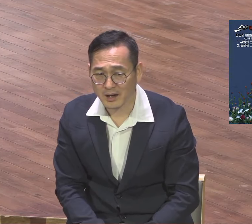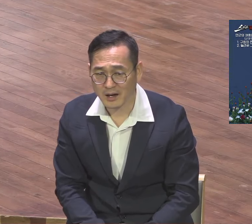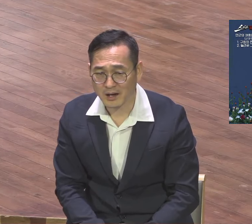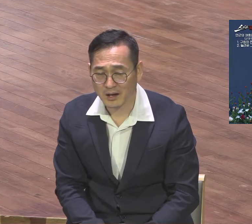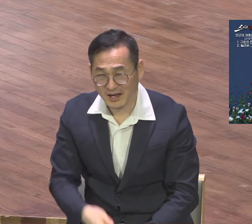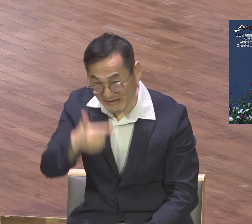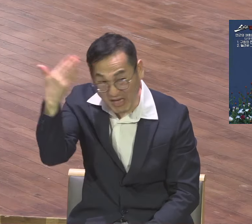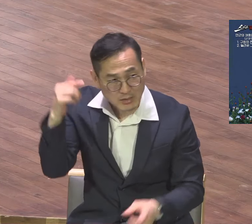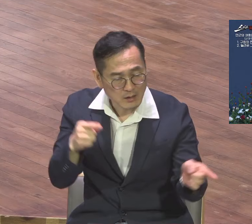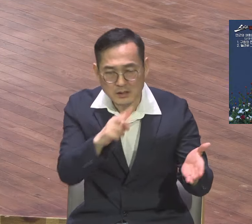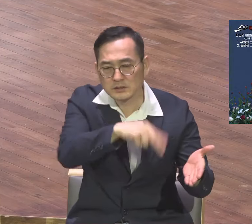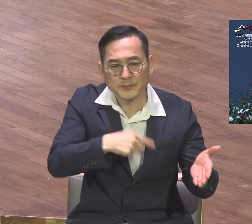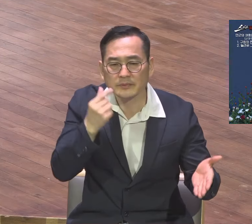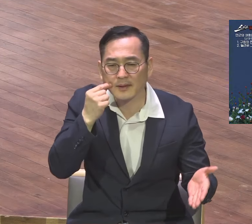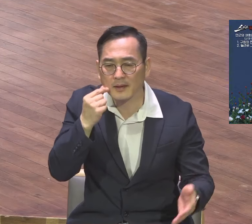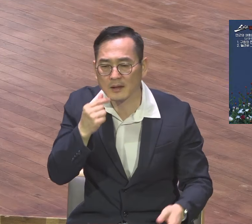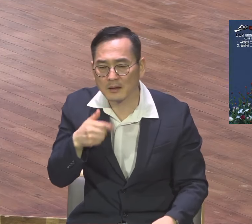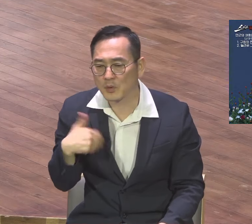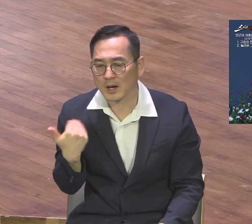그래도 안 믿어.